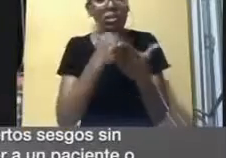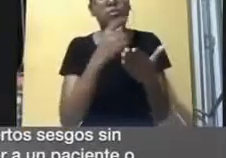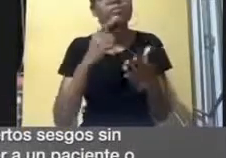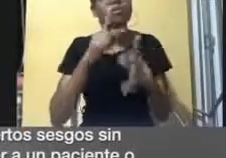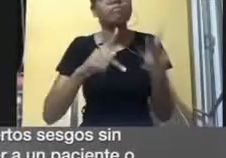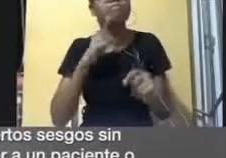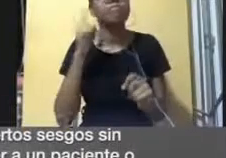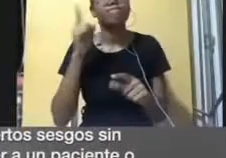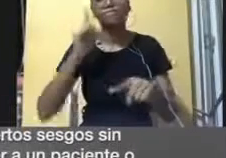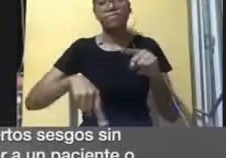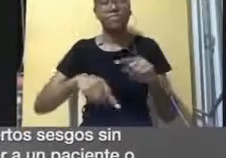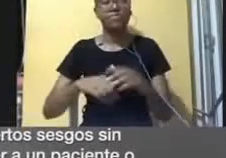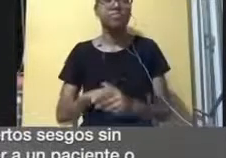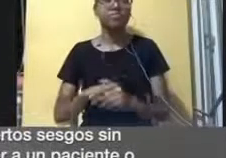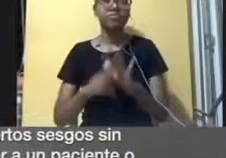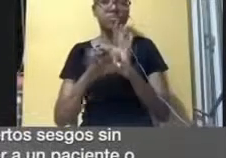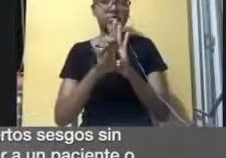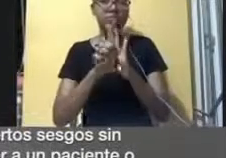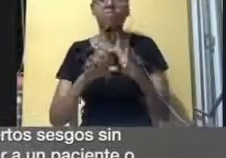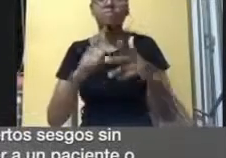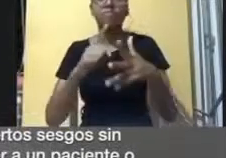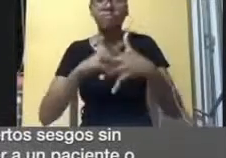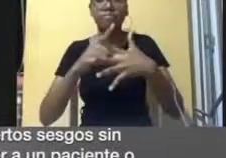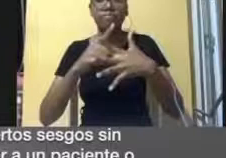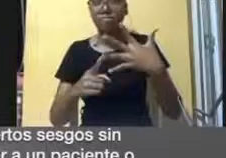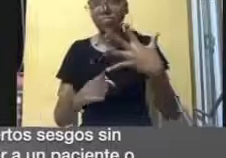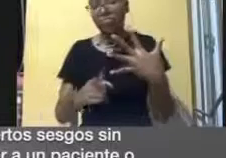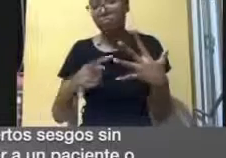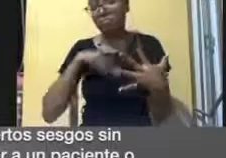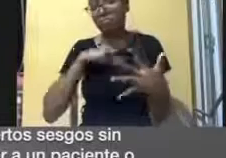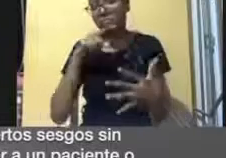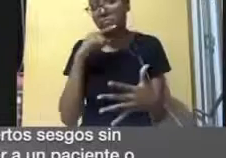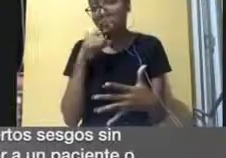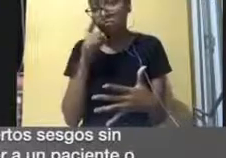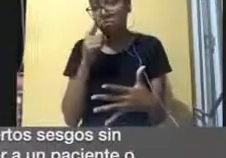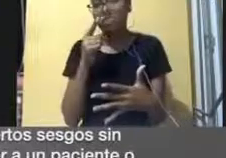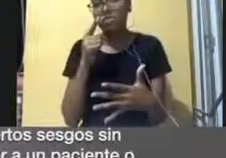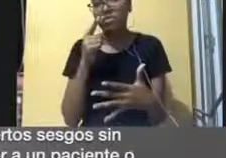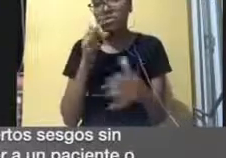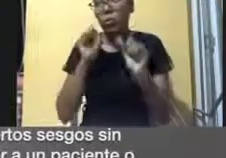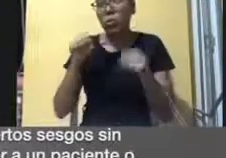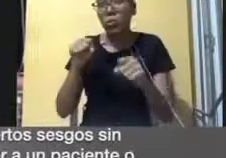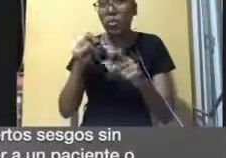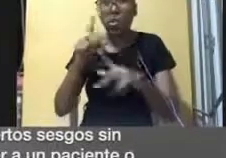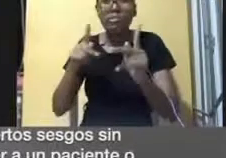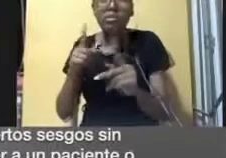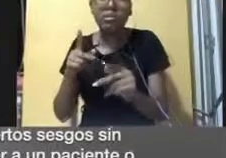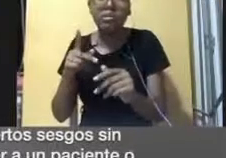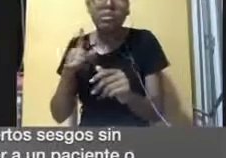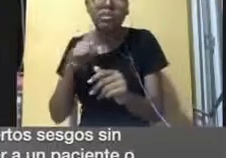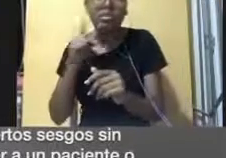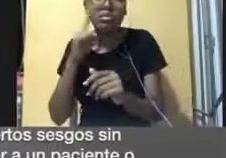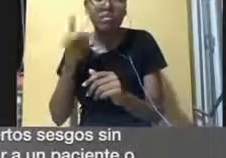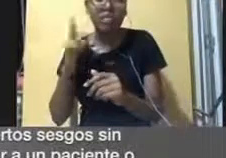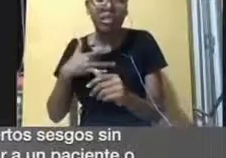hacer desde nuestra cultura que puede ofender a las personas sordas. Vamos a hablar más de